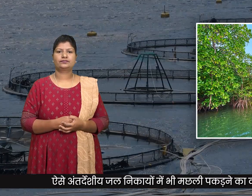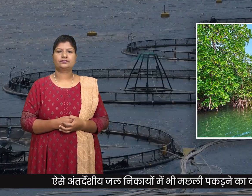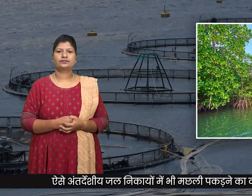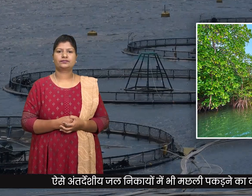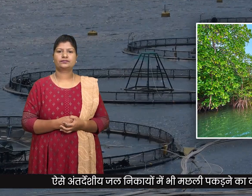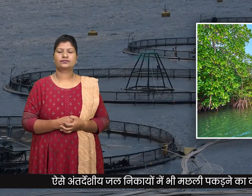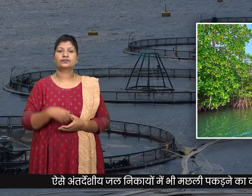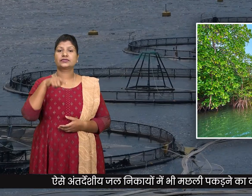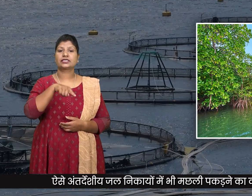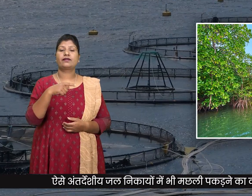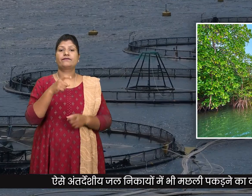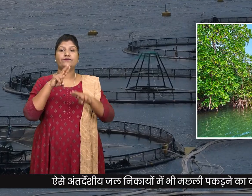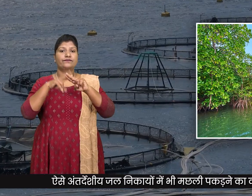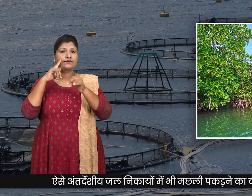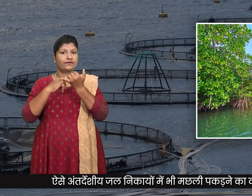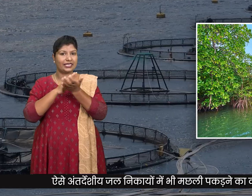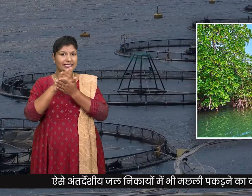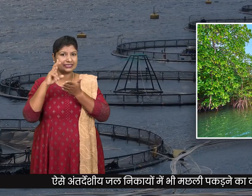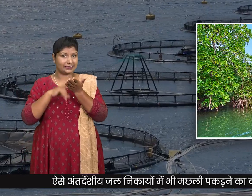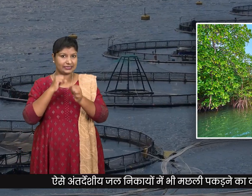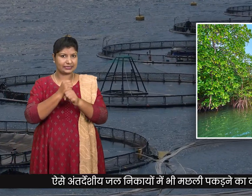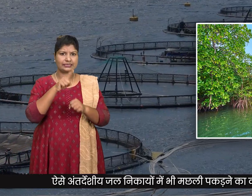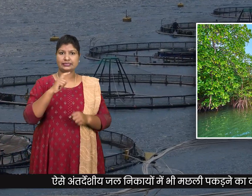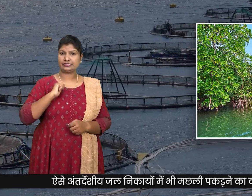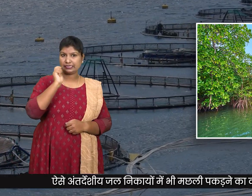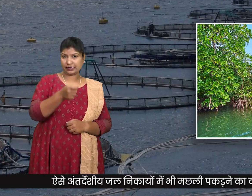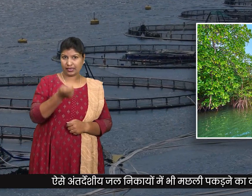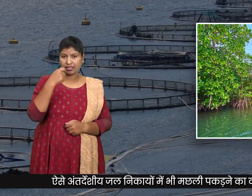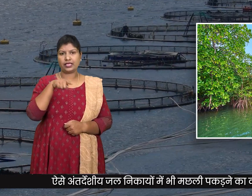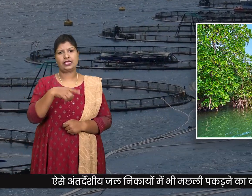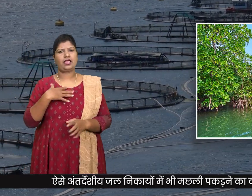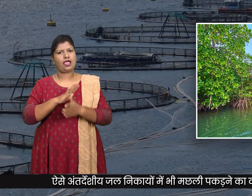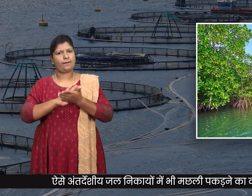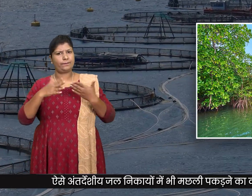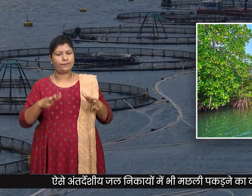ऐसे अंतर्देशीय जल निकायों में भी मछली पकड़ने का काम किया जाता है,